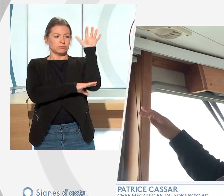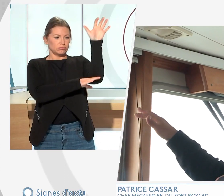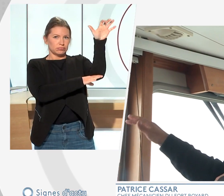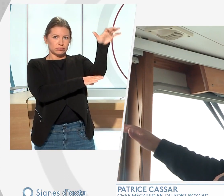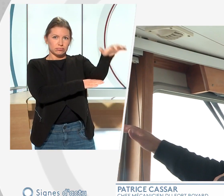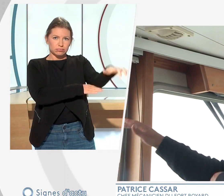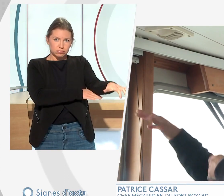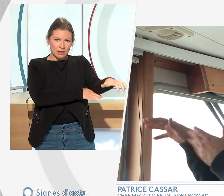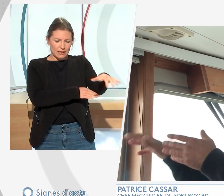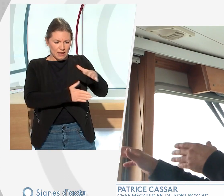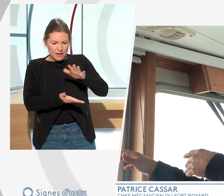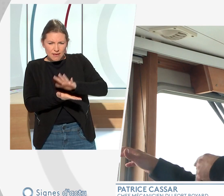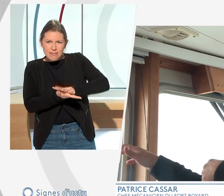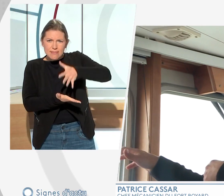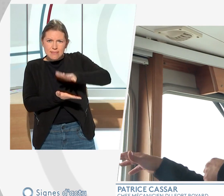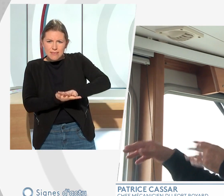fond et on traîne